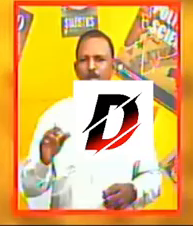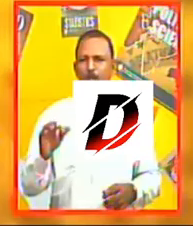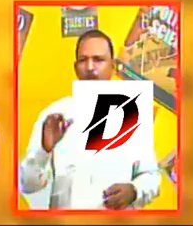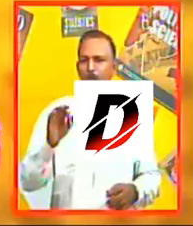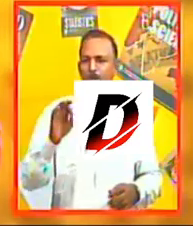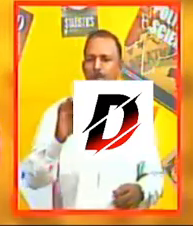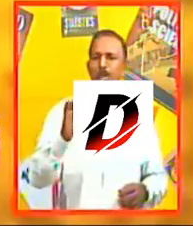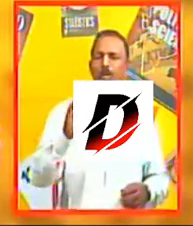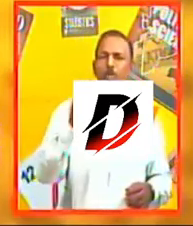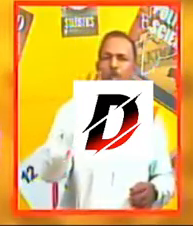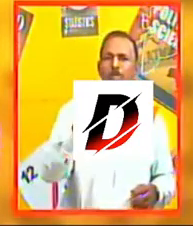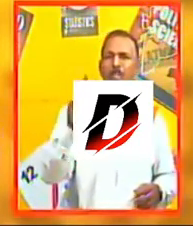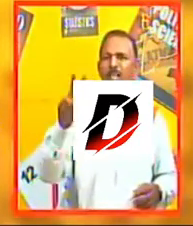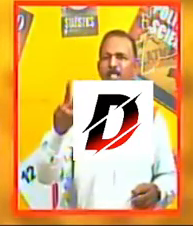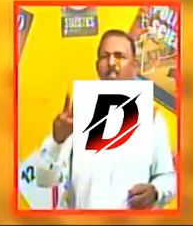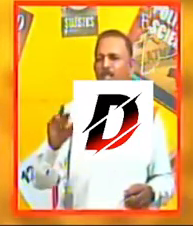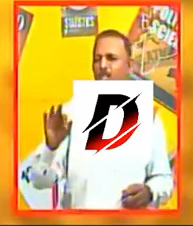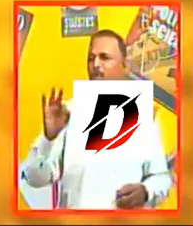என்பது